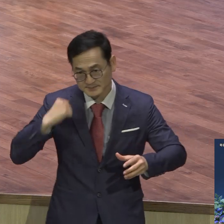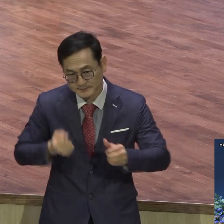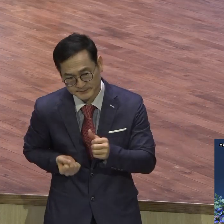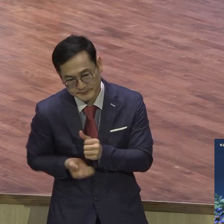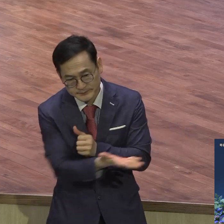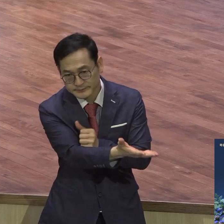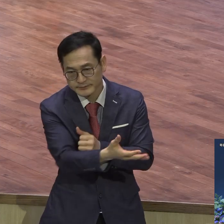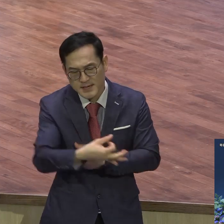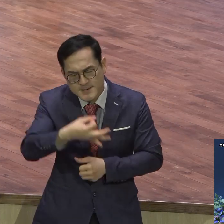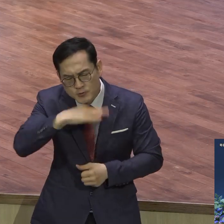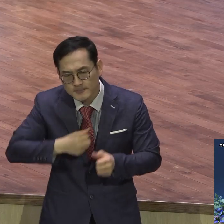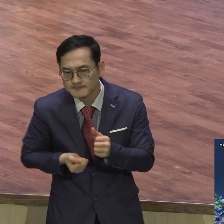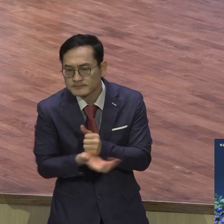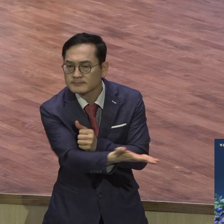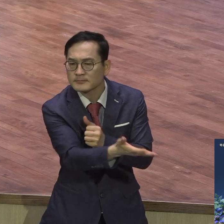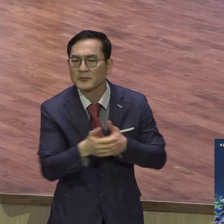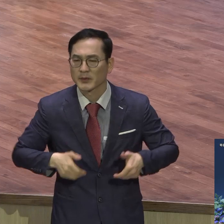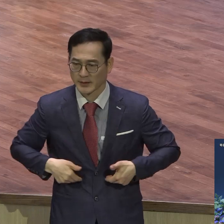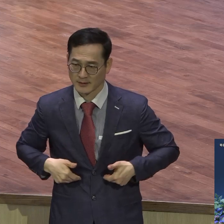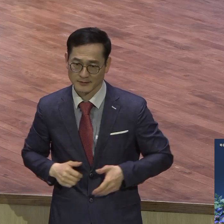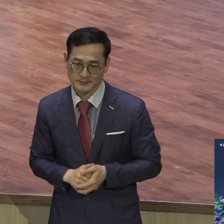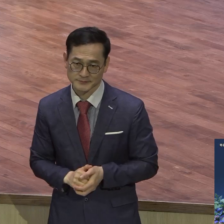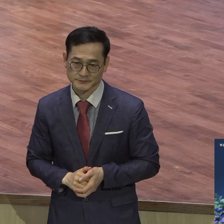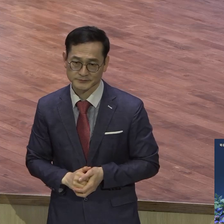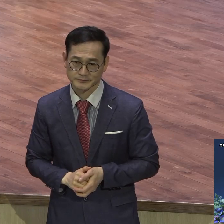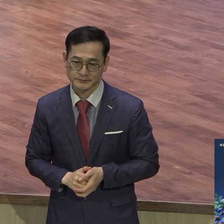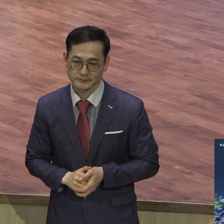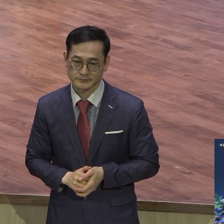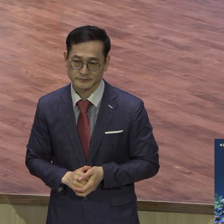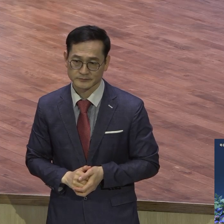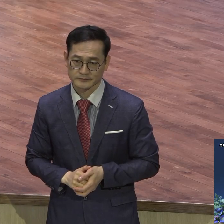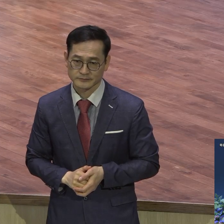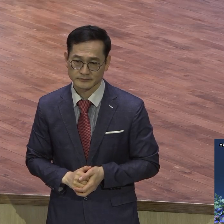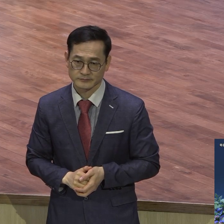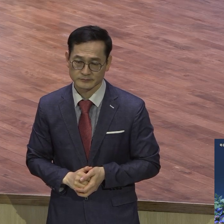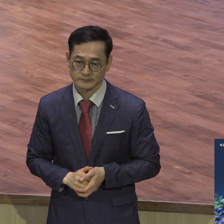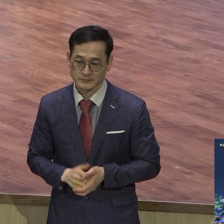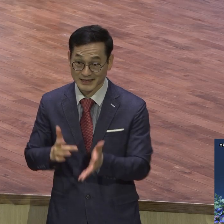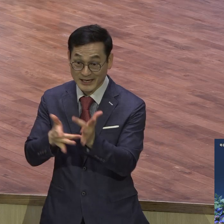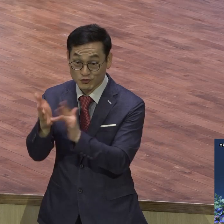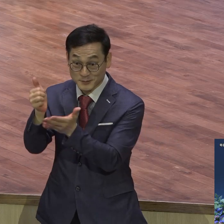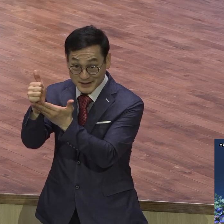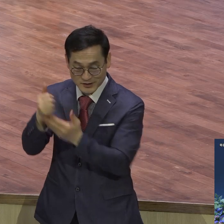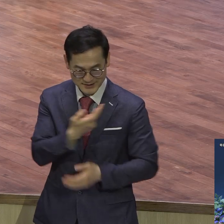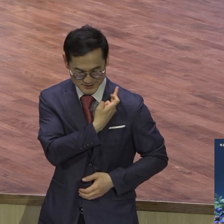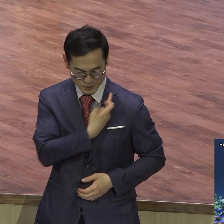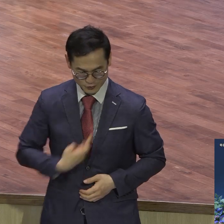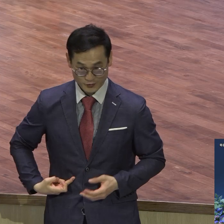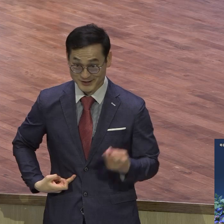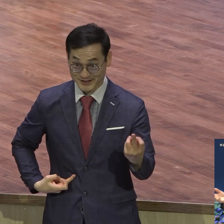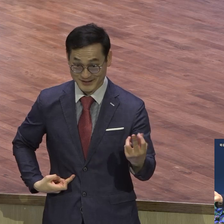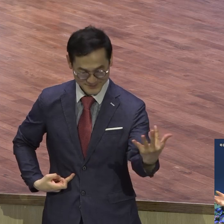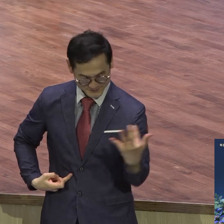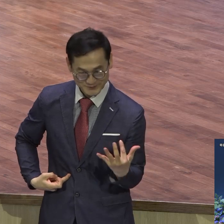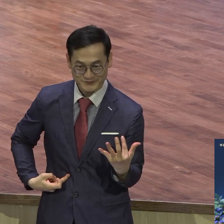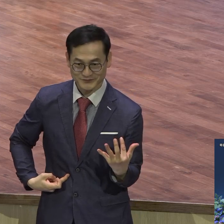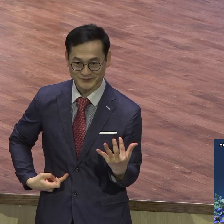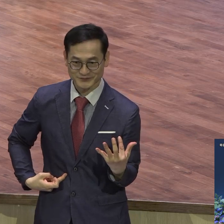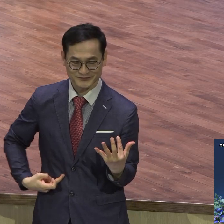제자들에게 예수님 하신 말씀이에요. 산에서 예수님이 제자들 12명 모아놓고 하는 말이에요. 너희들